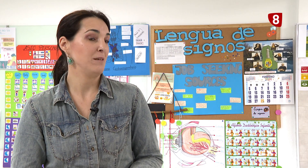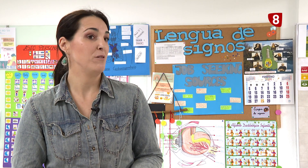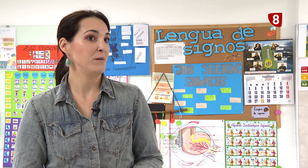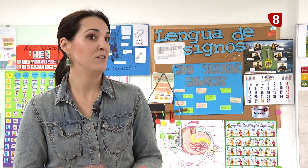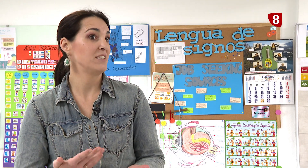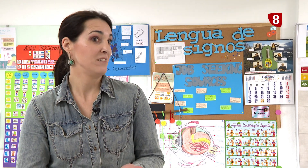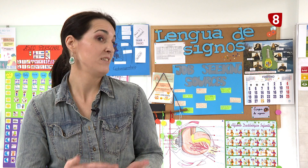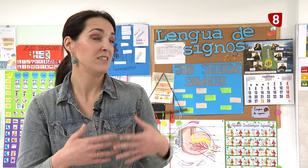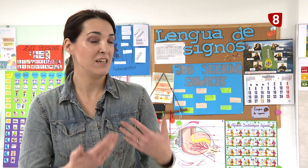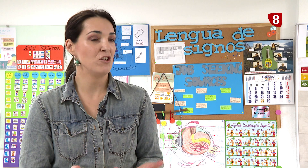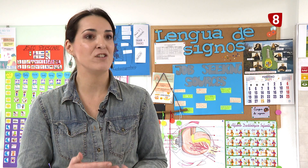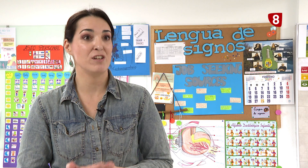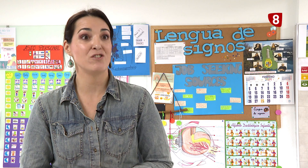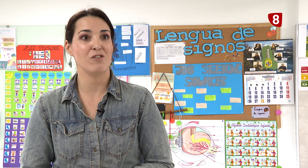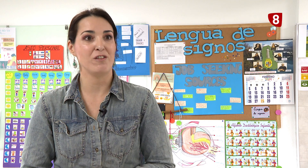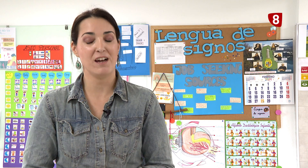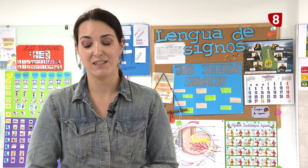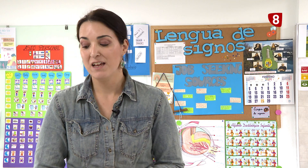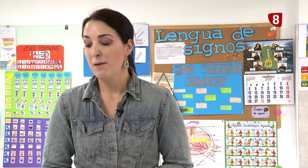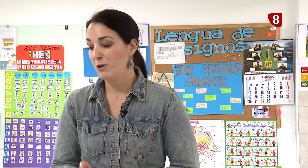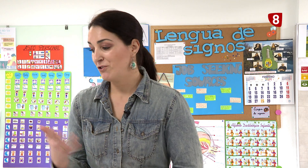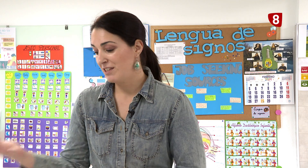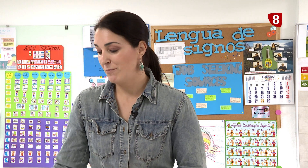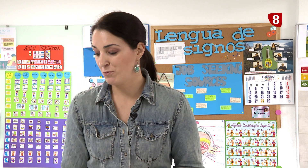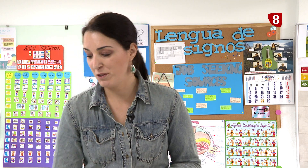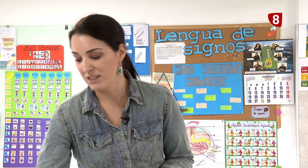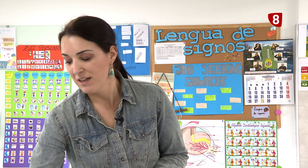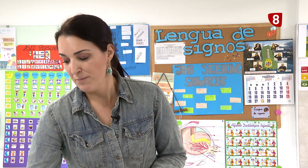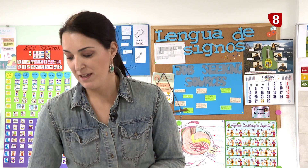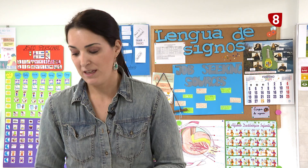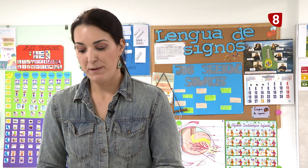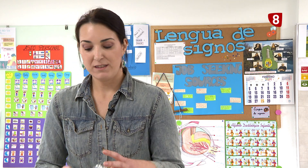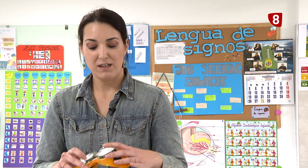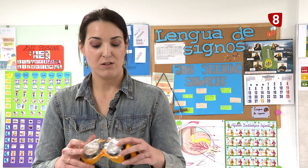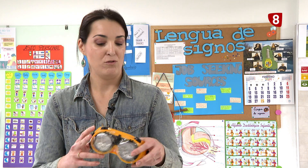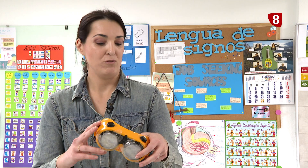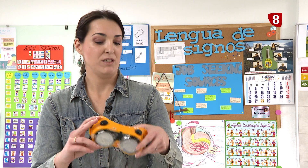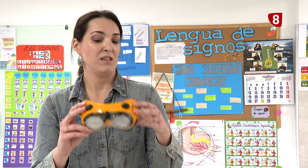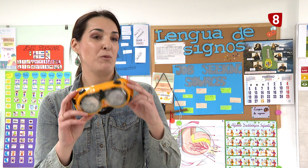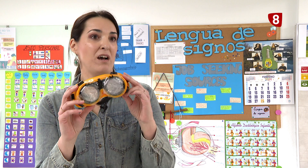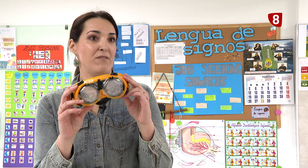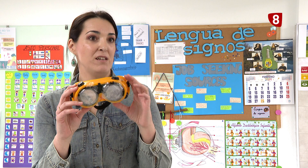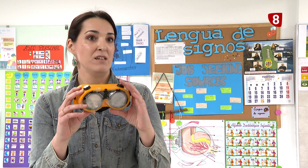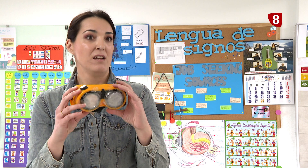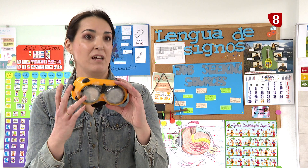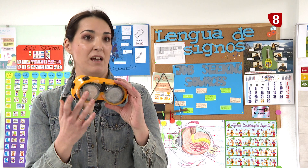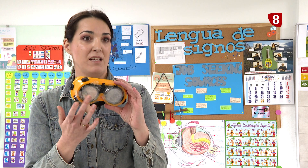de personas, sean sordas o sean sordociegas. Por eso intentamos, pues, mediante prácticas con este tipo de gafas que